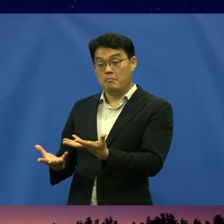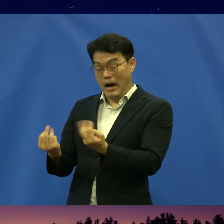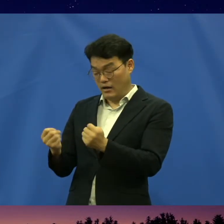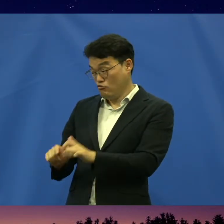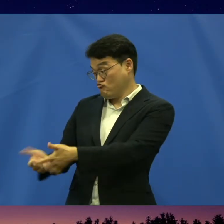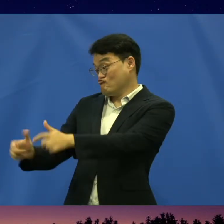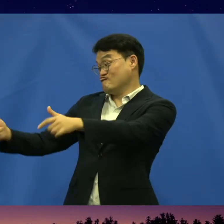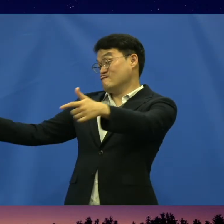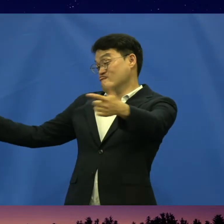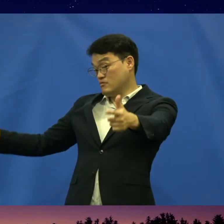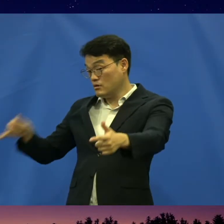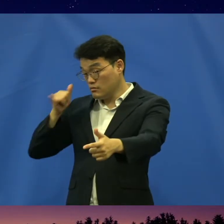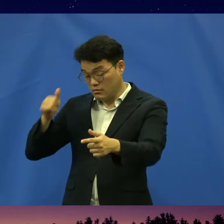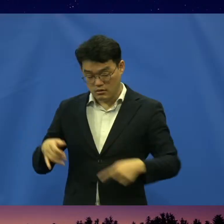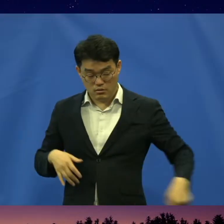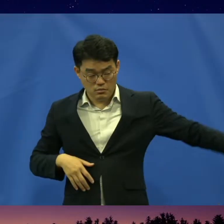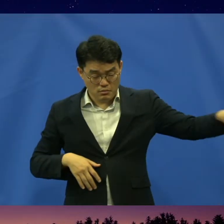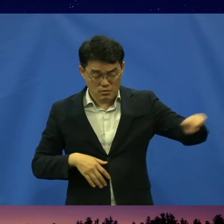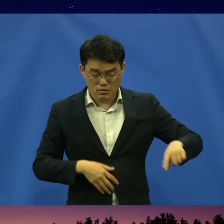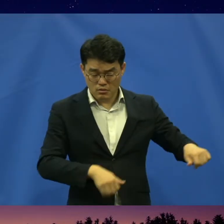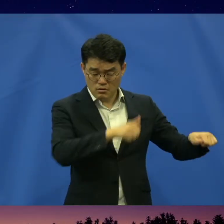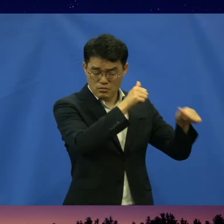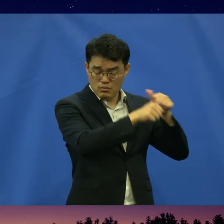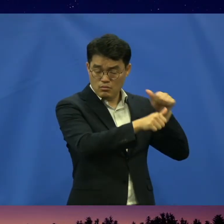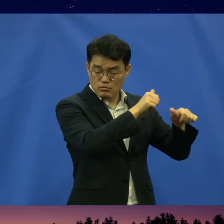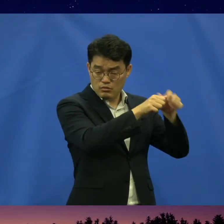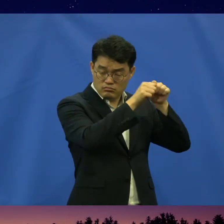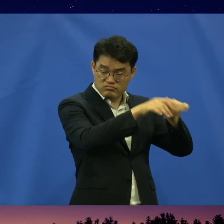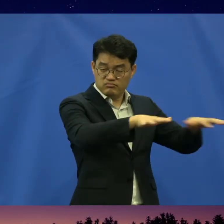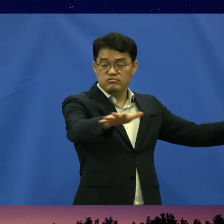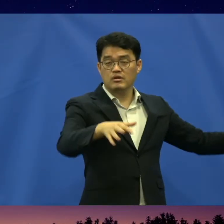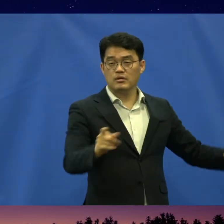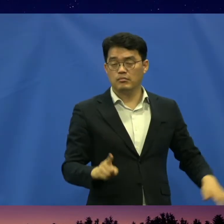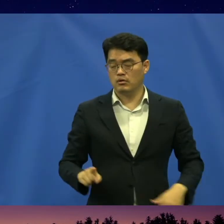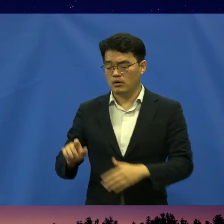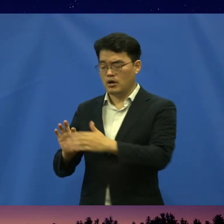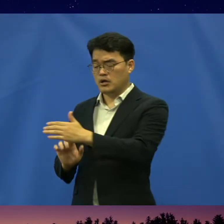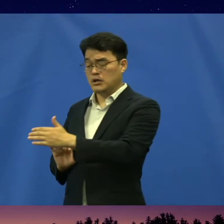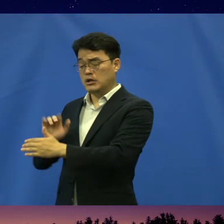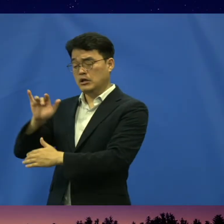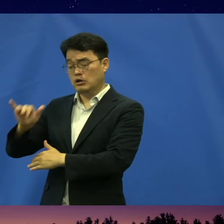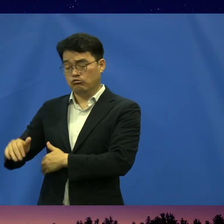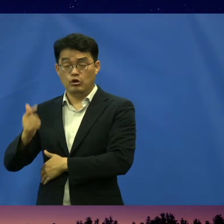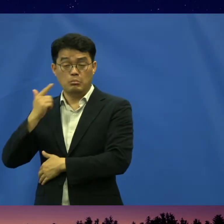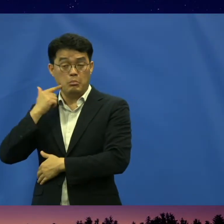안 좋은 소문을 막 퍼뜨려. 이교 목사 2단기가 있다고.